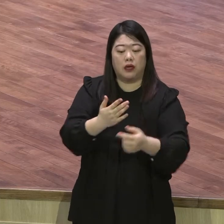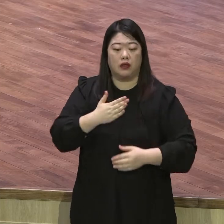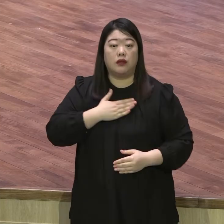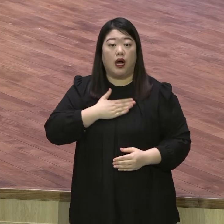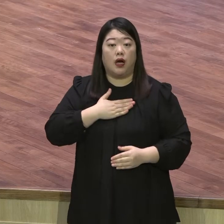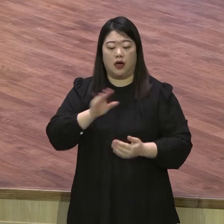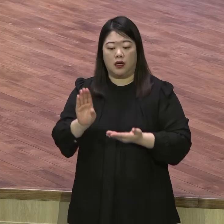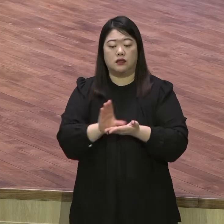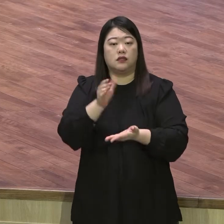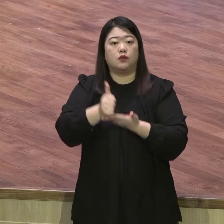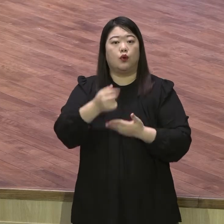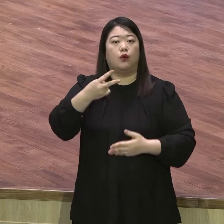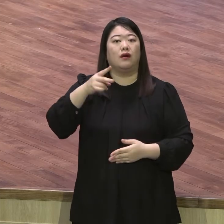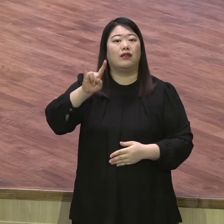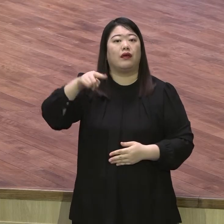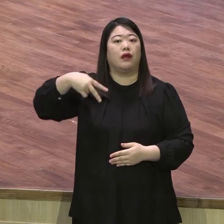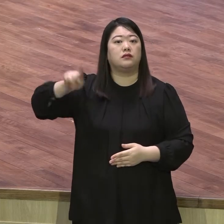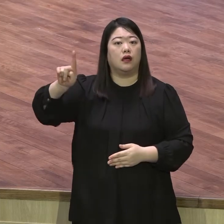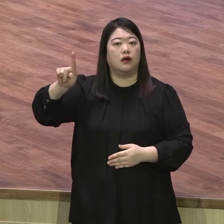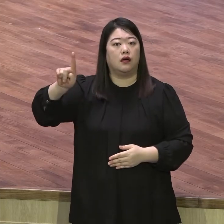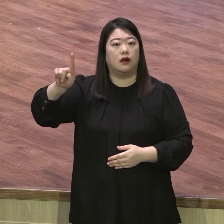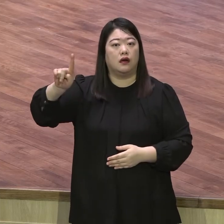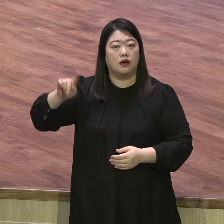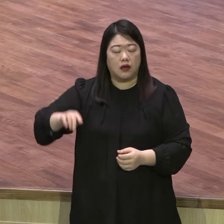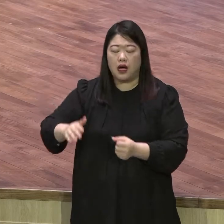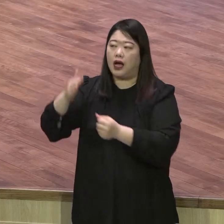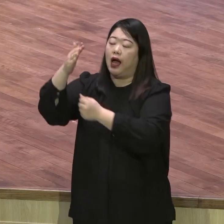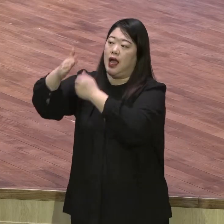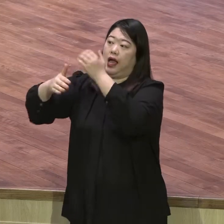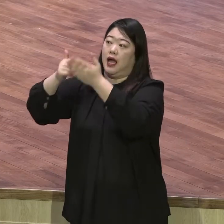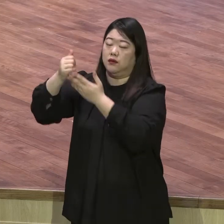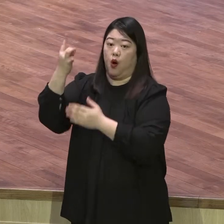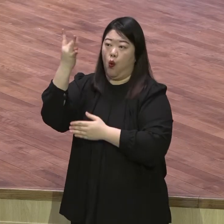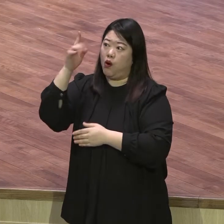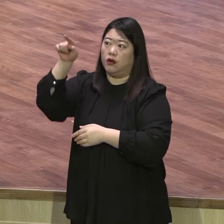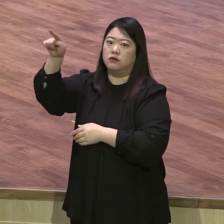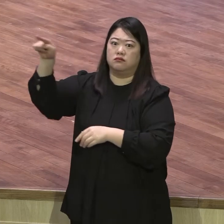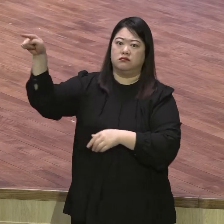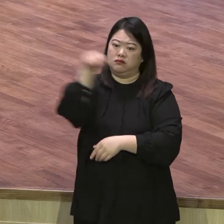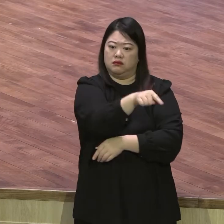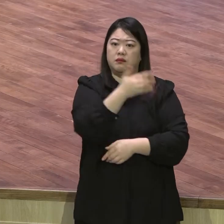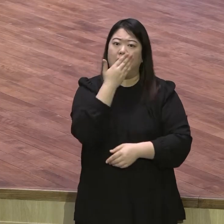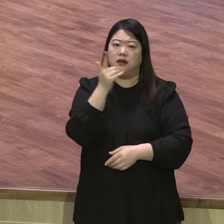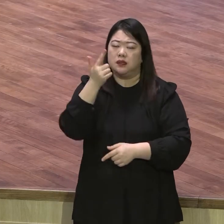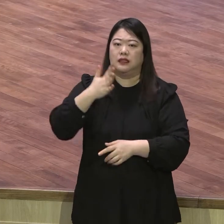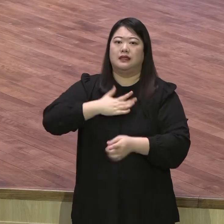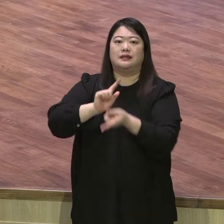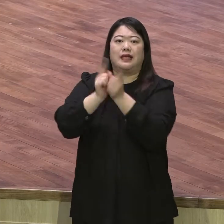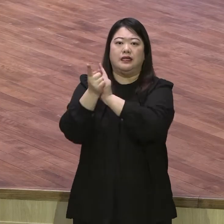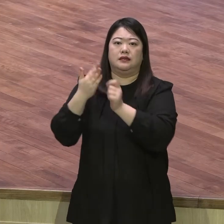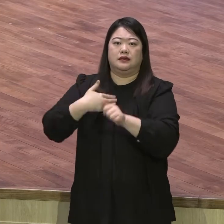대사라 하나님의 나라를 말하는 사람이 어마어마한 축복이에요.